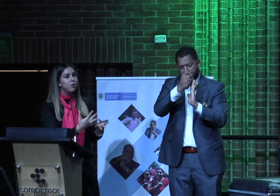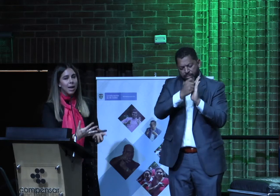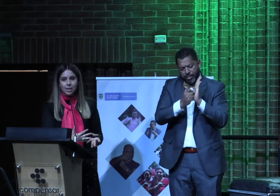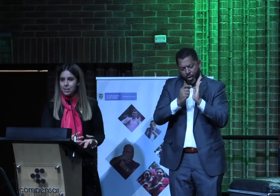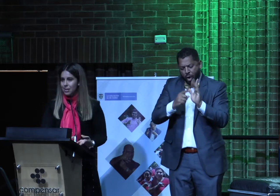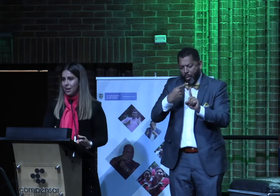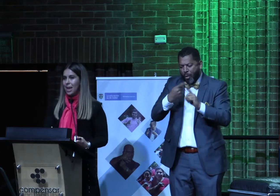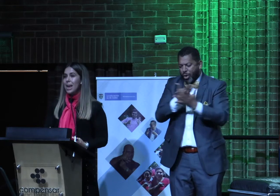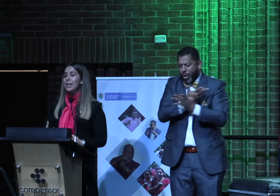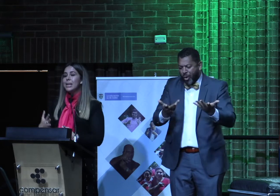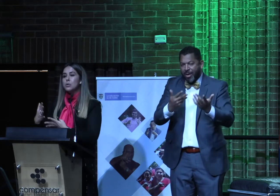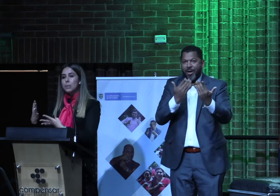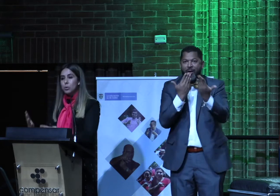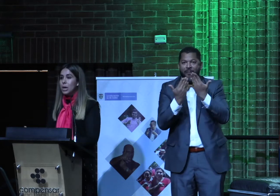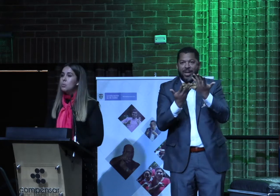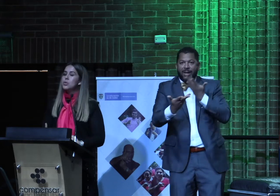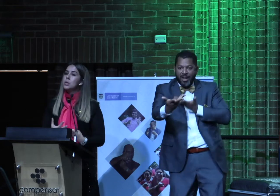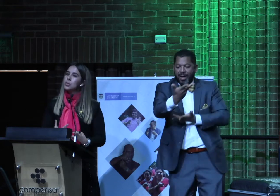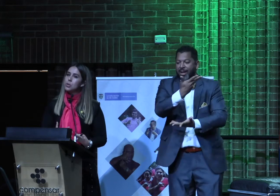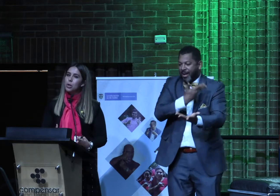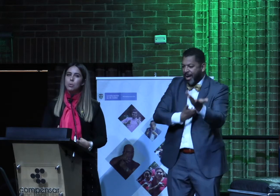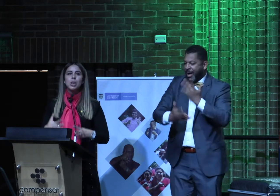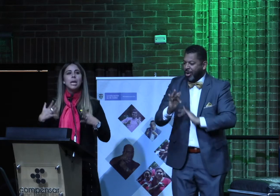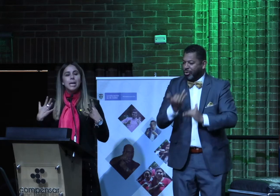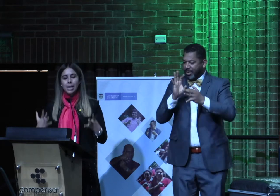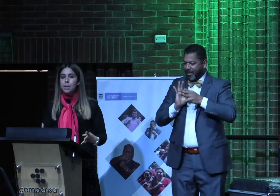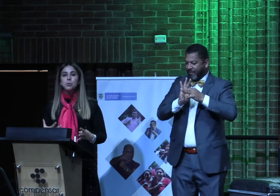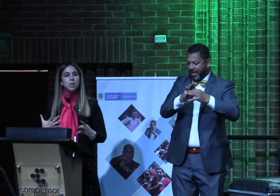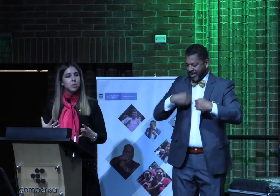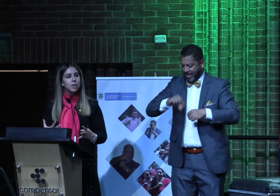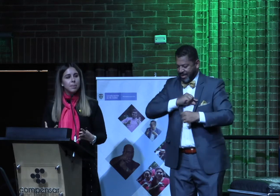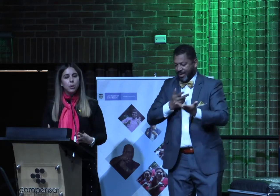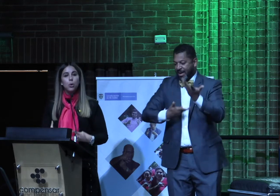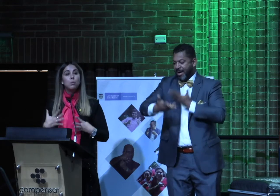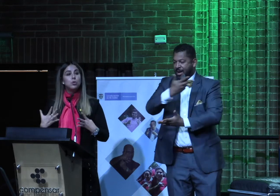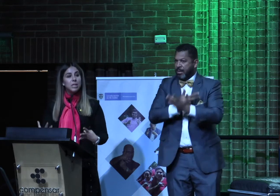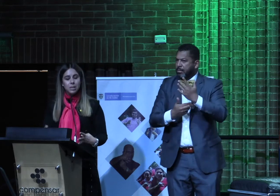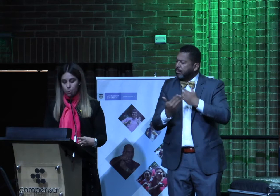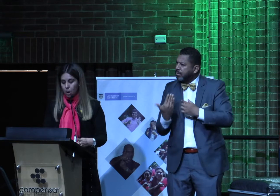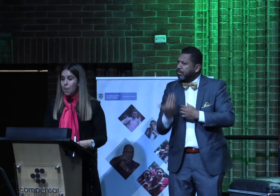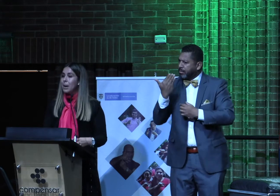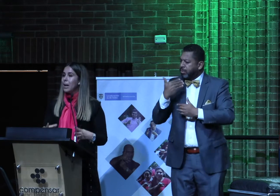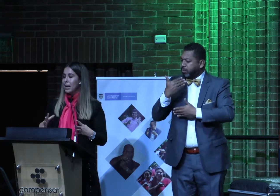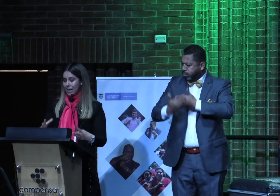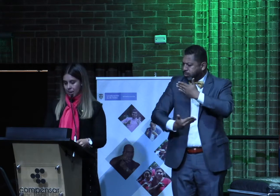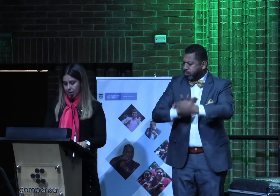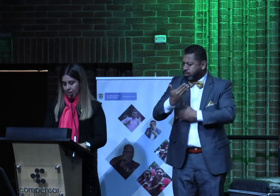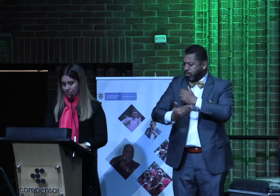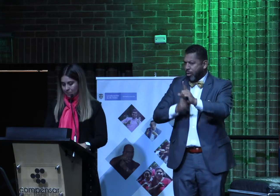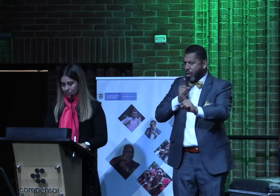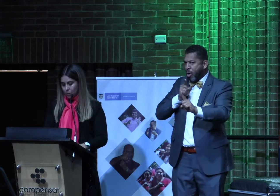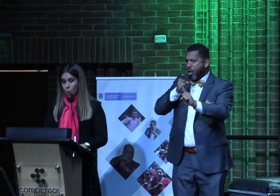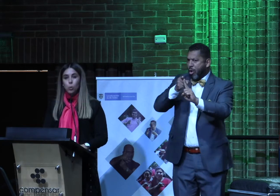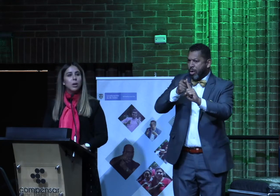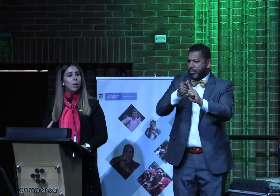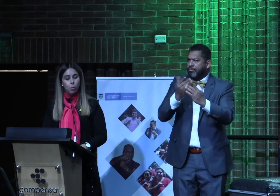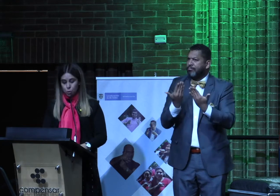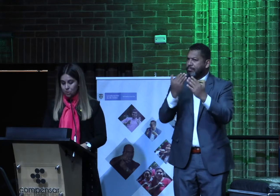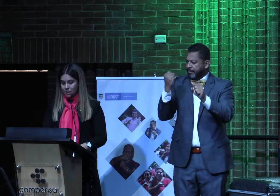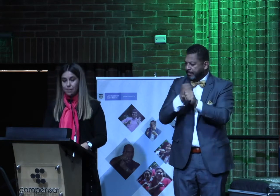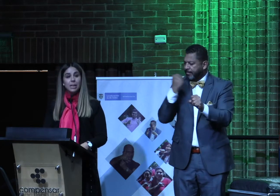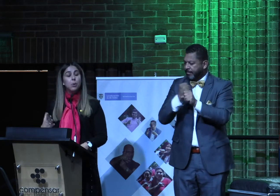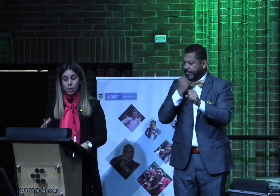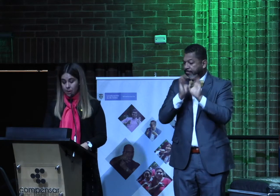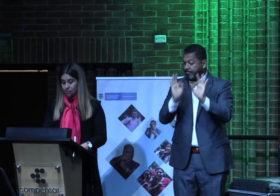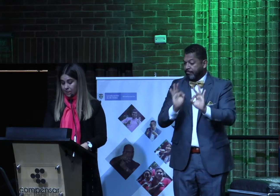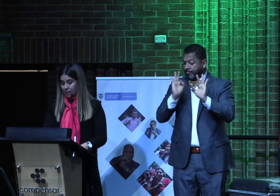de confianza, en el que nos apoyamos y nos ayudamos. Y creemos que eso ha servido muchísimo para generar un trabajo